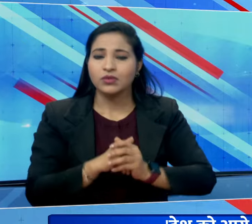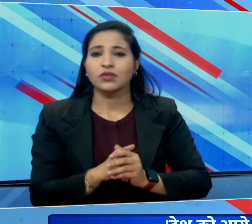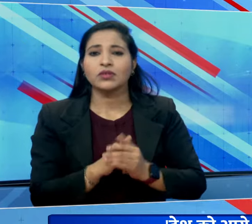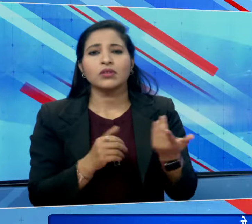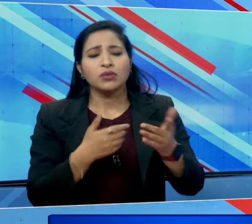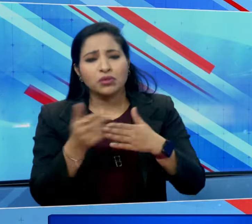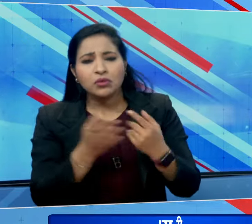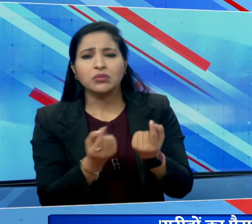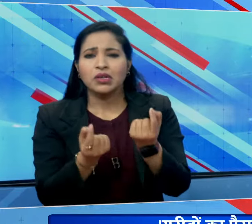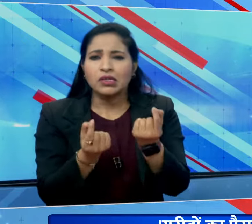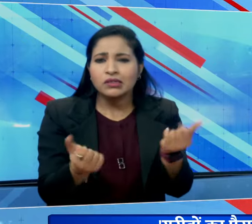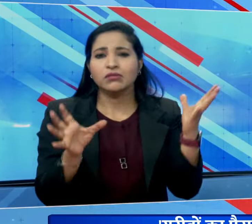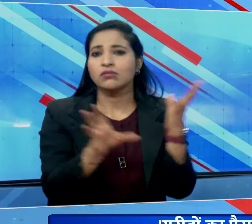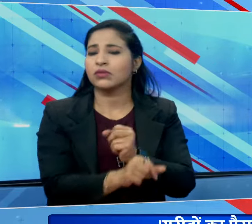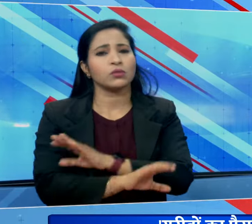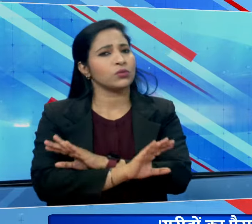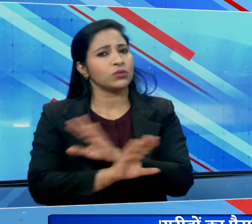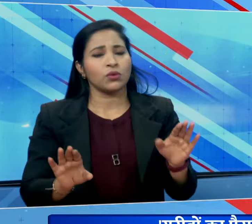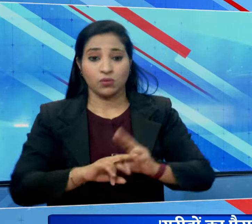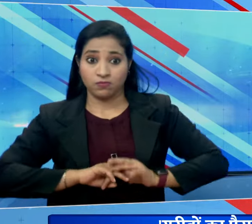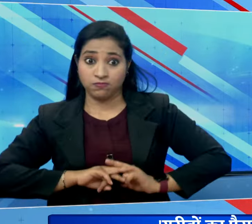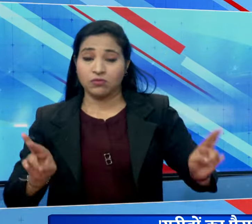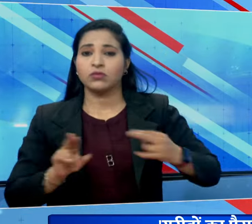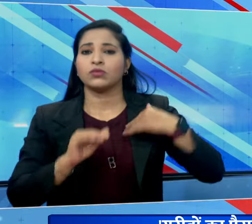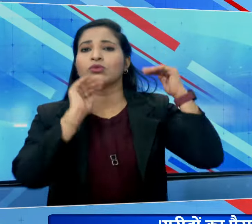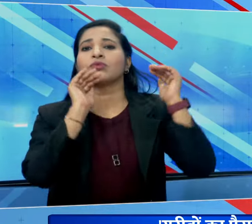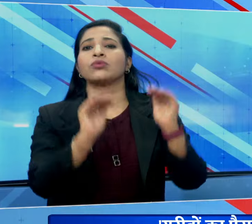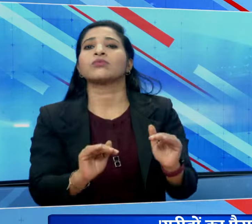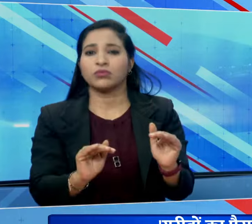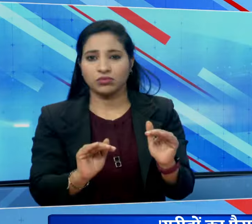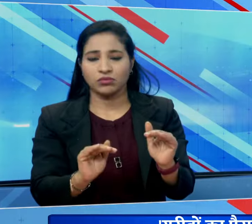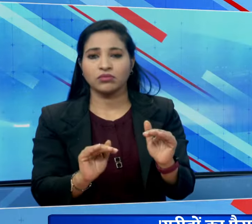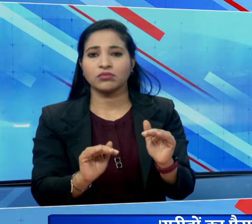कोई कोर कसर बाकी नहीं रखेगी